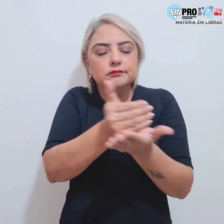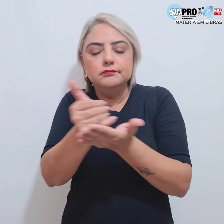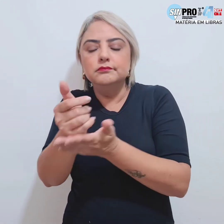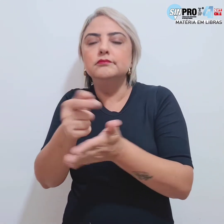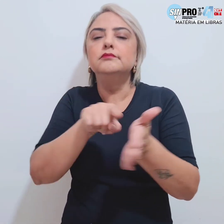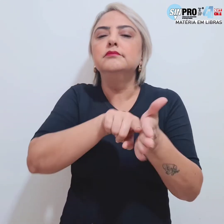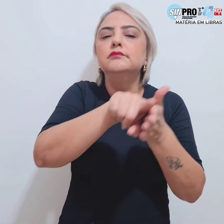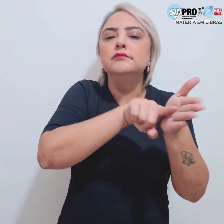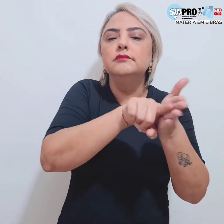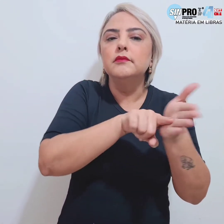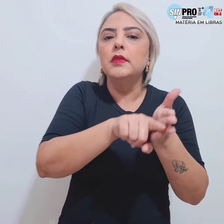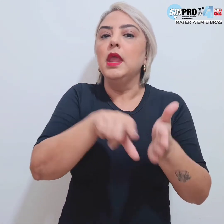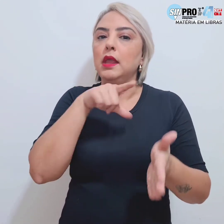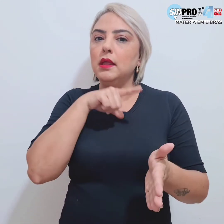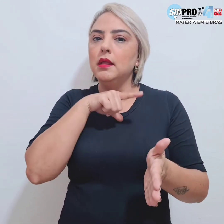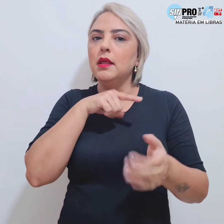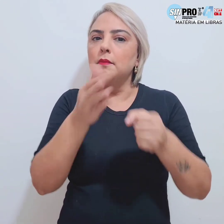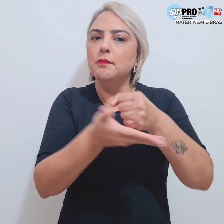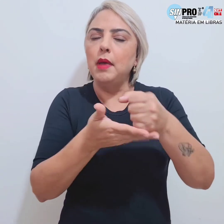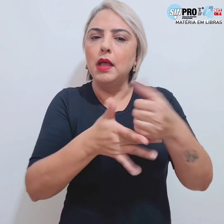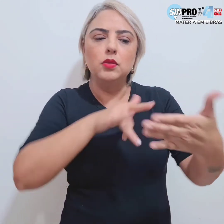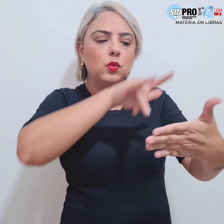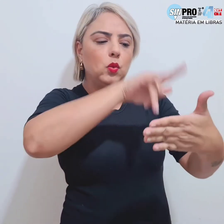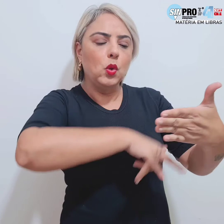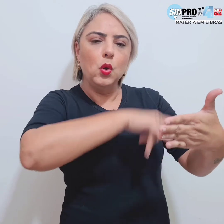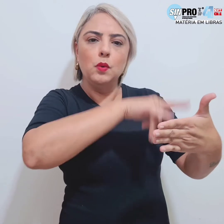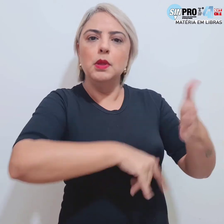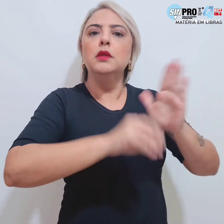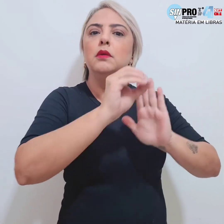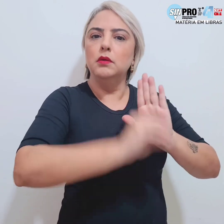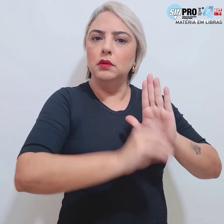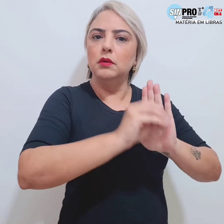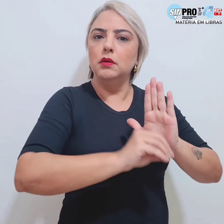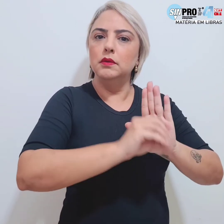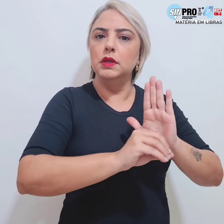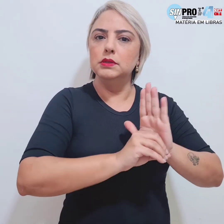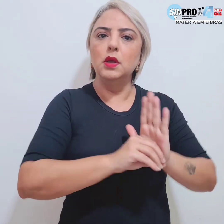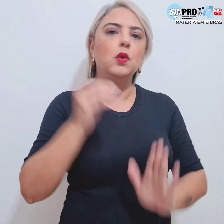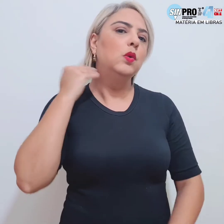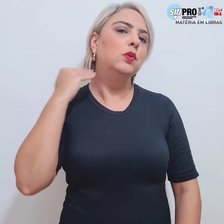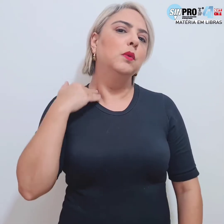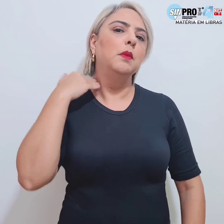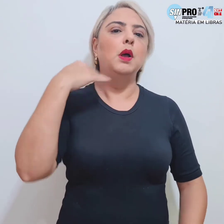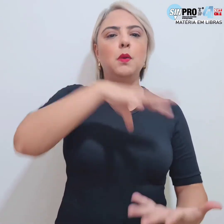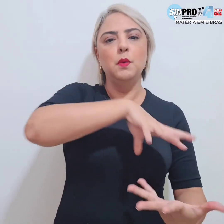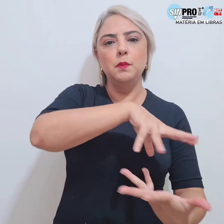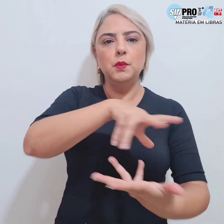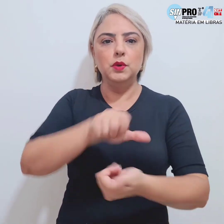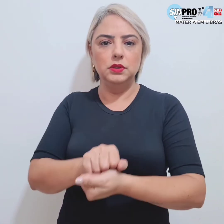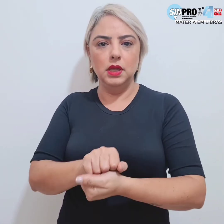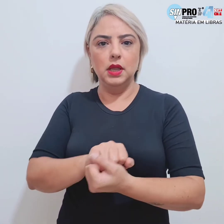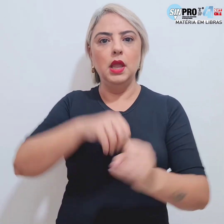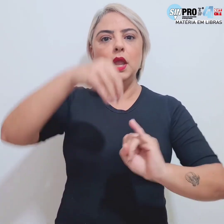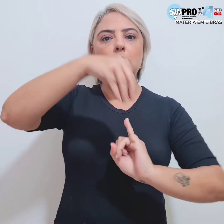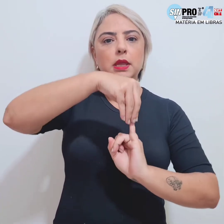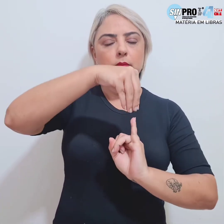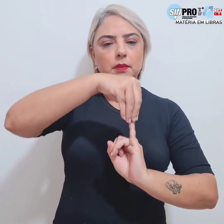de estudo que teve como fonte documentos oficiais do Banco Mundial, IPEA e